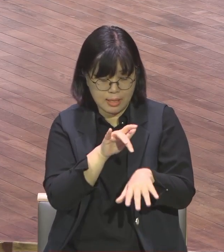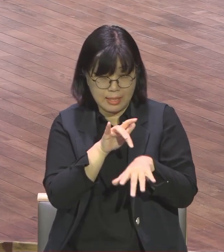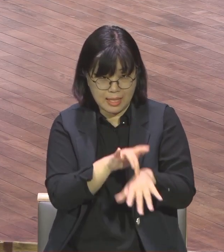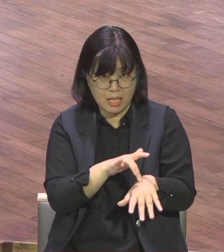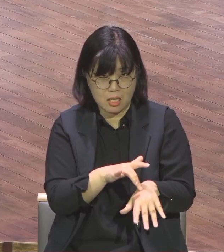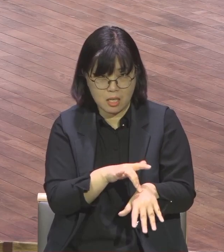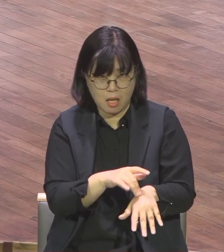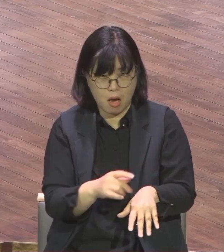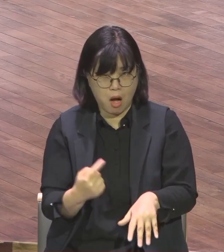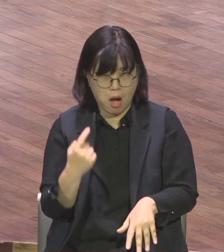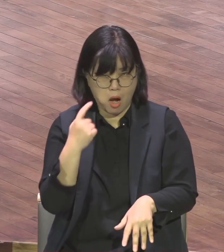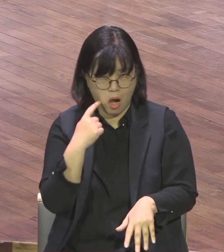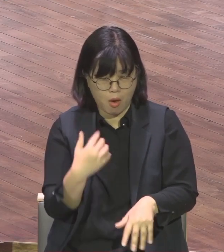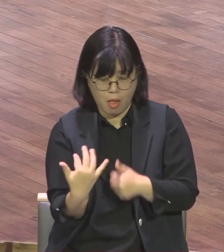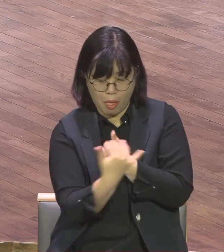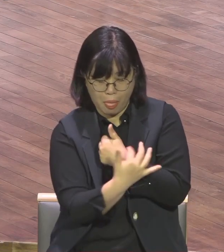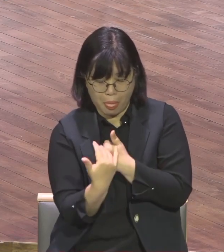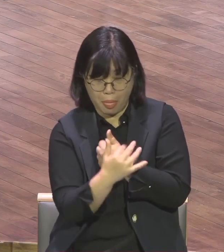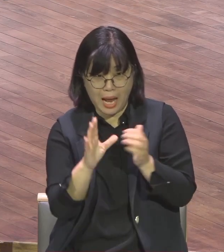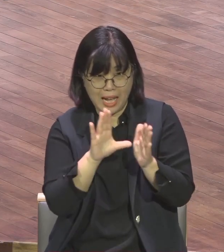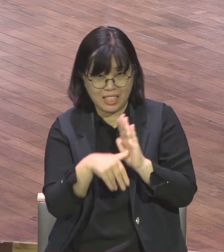들어와서 장악을 해버리면 장악을